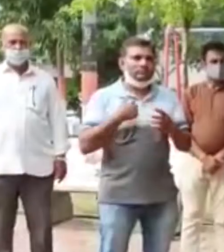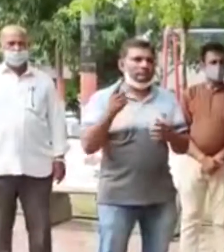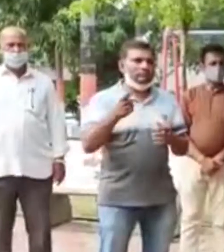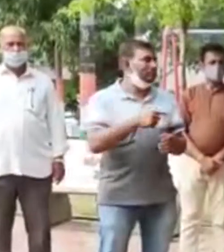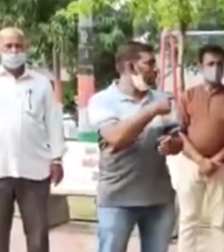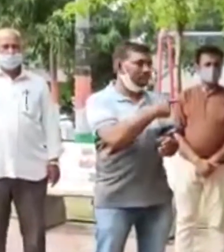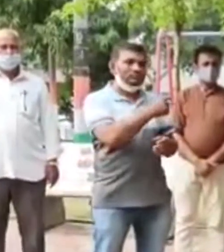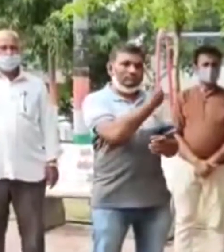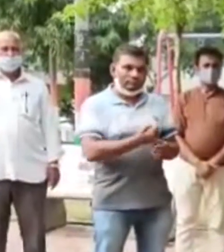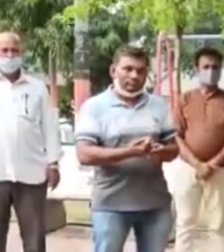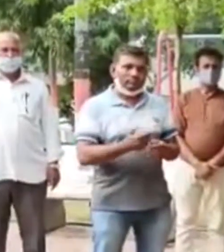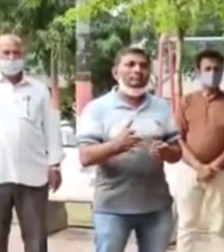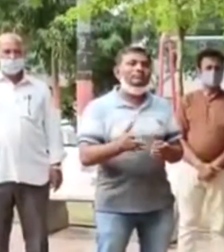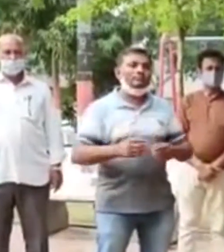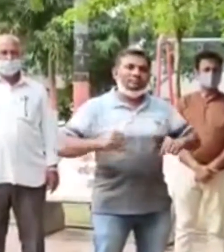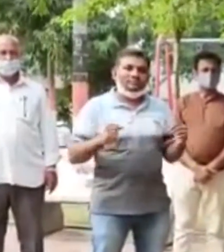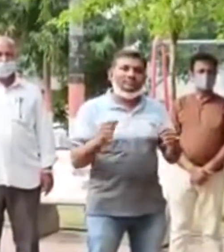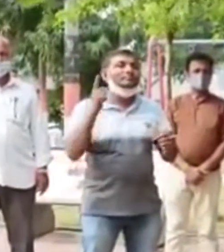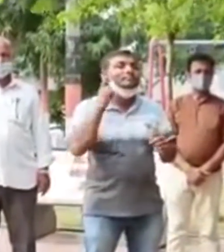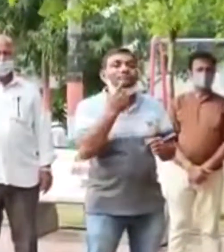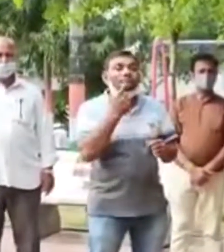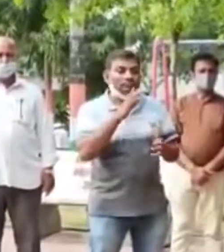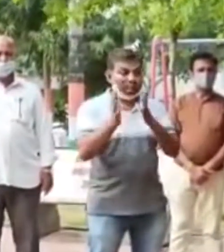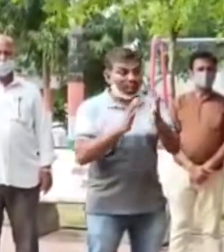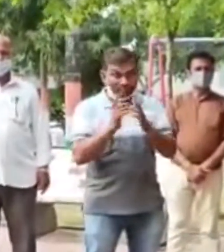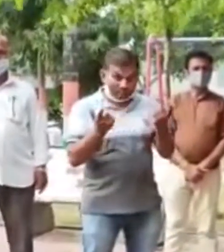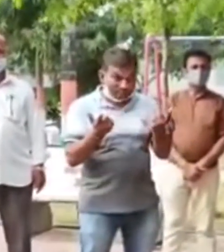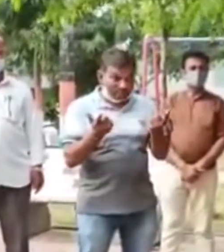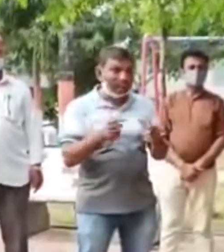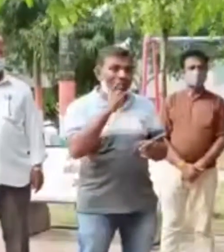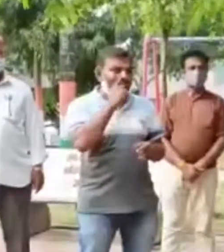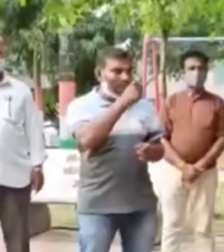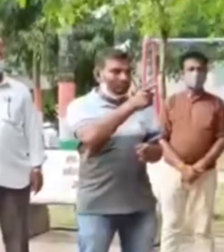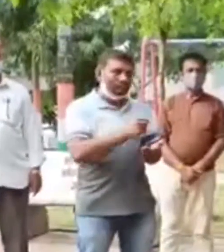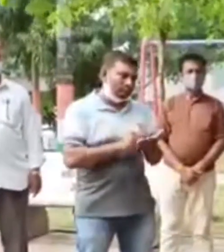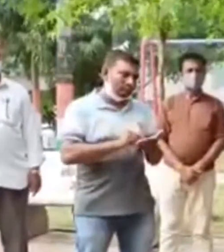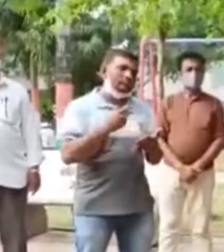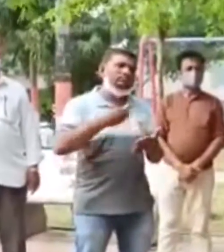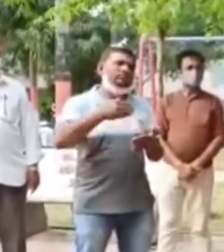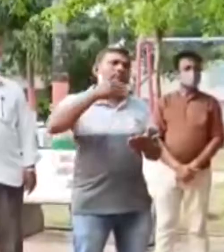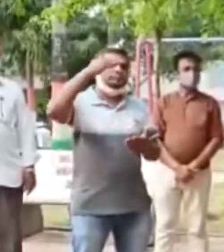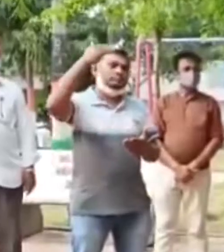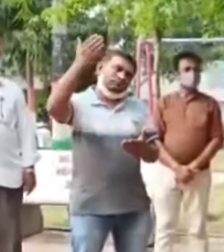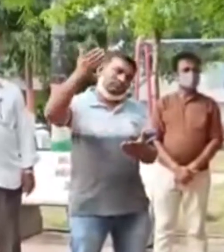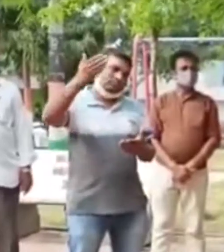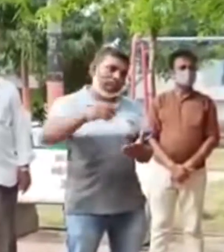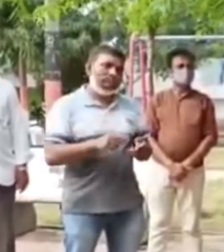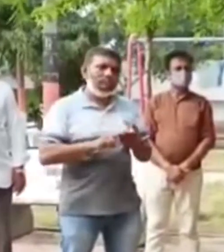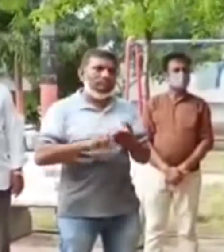जायंट्स मोड़ासा द्वारा आज विश्व सांकेतिक भाषा दिवस बैरामुंगा शालाओं में उजवामां आवी। जायंट्स मोड़ासा तेमज सैयर संयुक्त